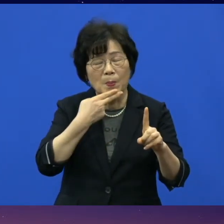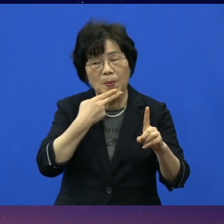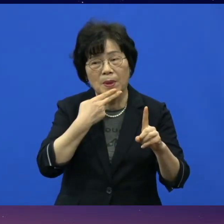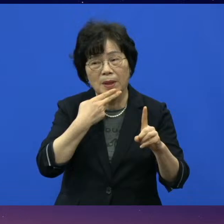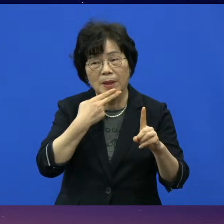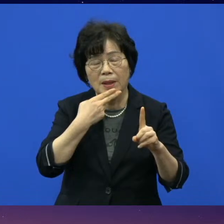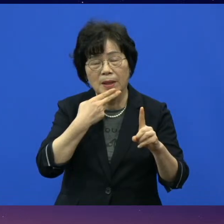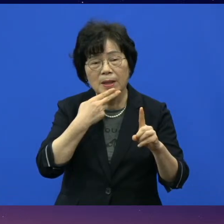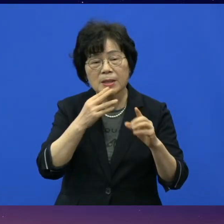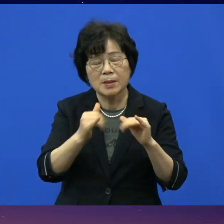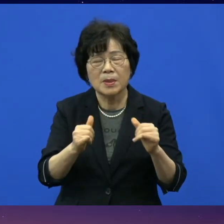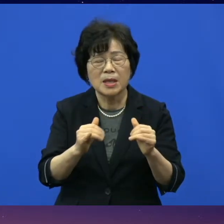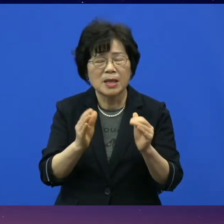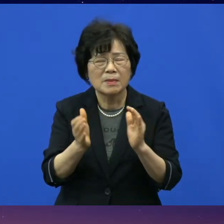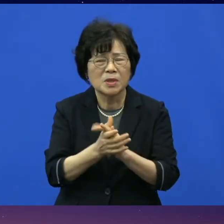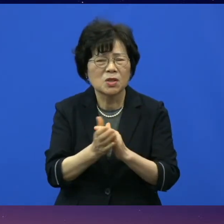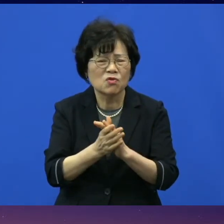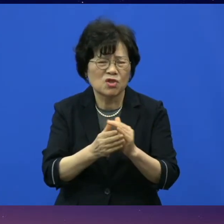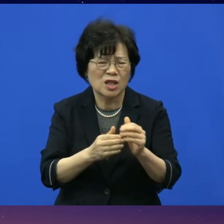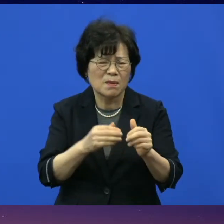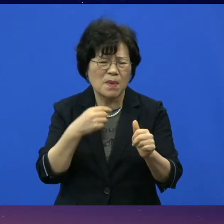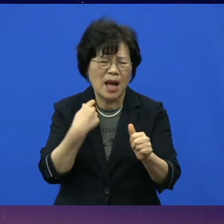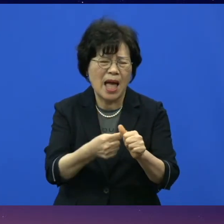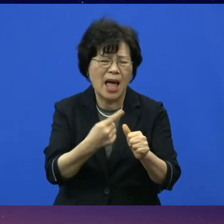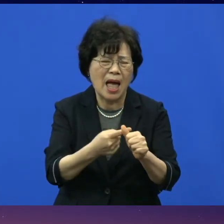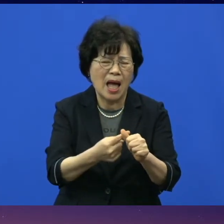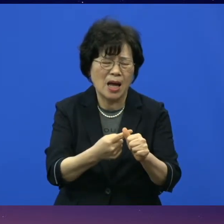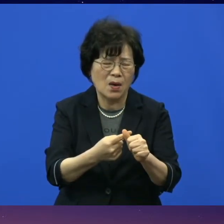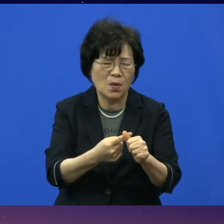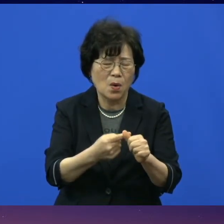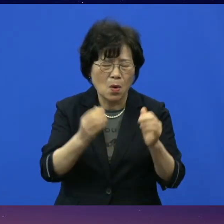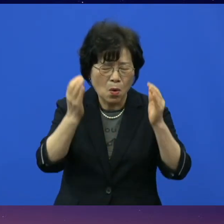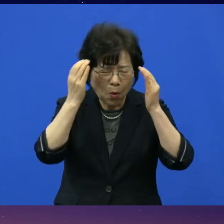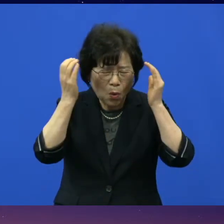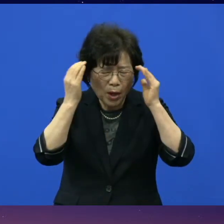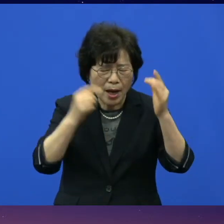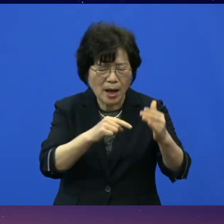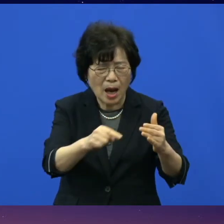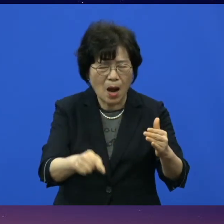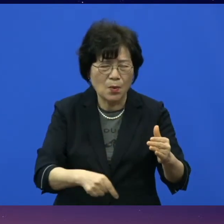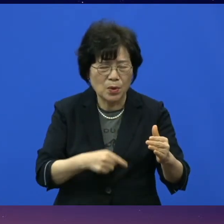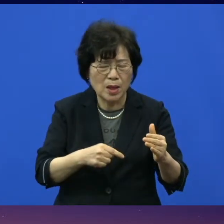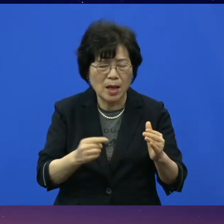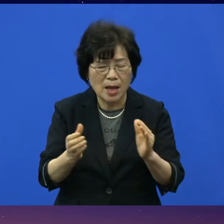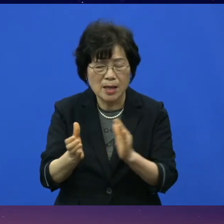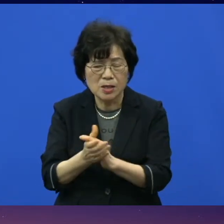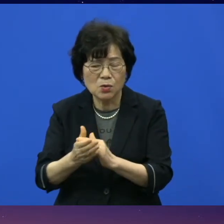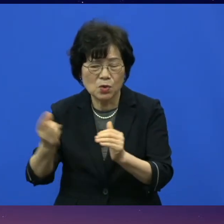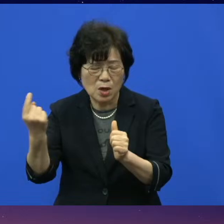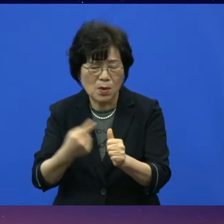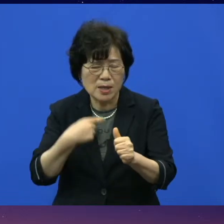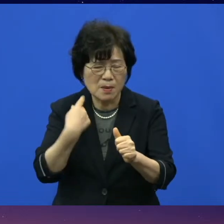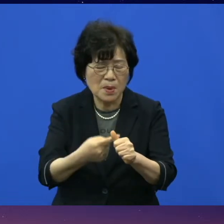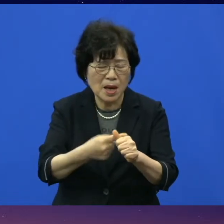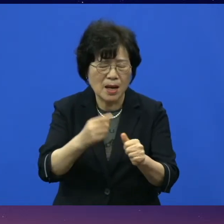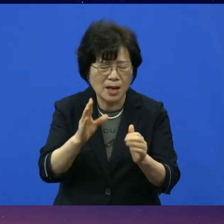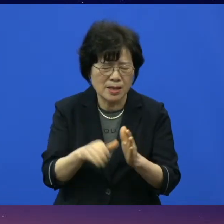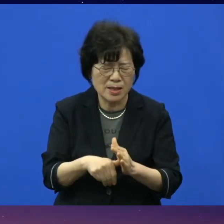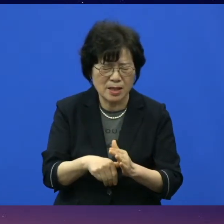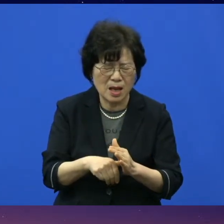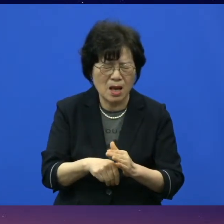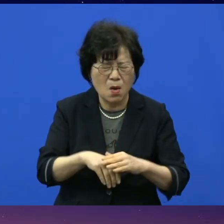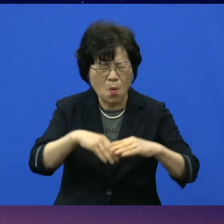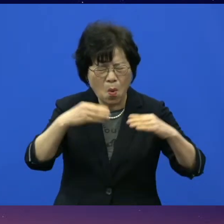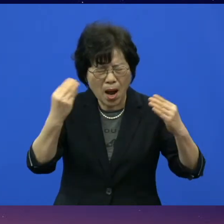막 흔들어대고 그냥 뭐 고난 속에 있는데 친구들이 그냥 뭐 비난까지 하니까 뭉개지고 깨어지고 막 나중에